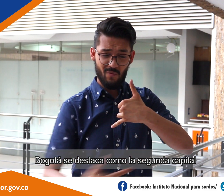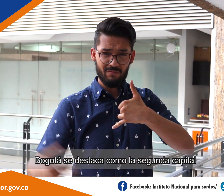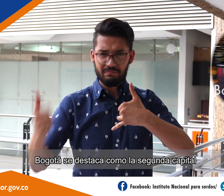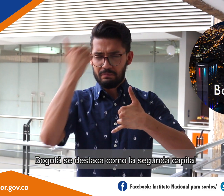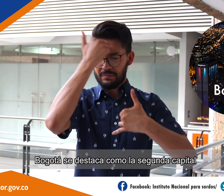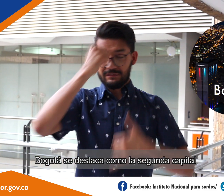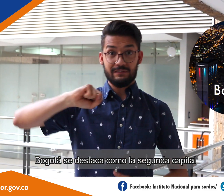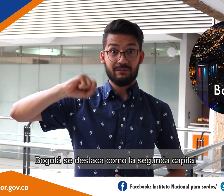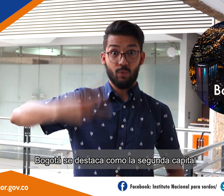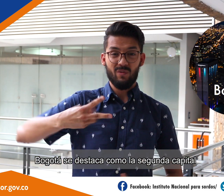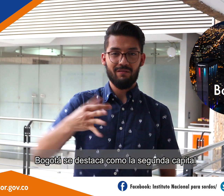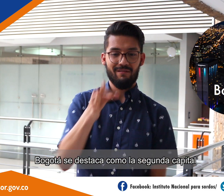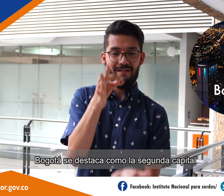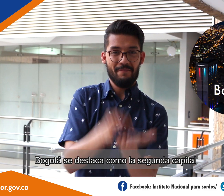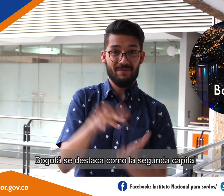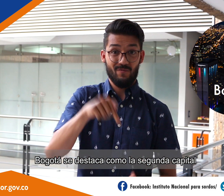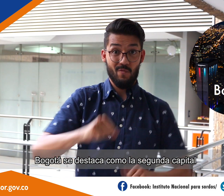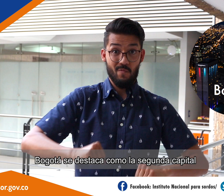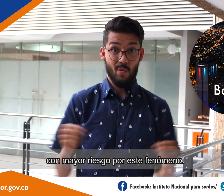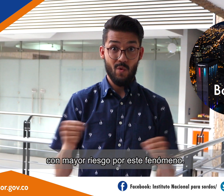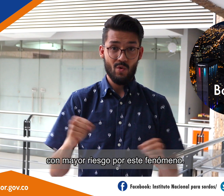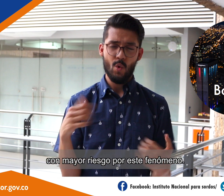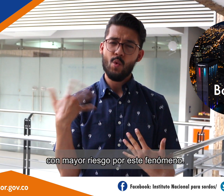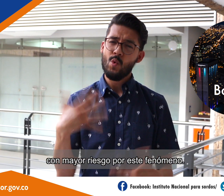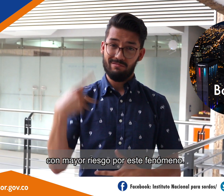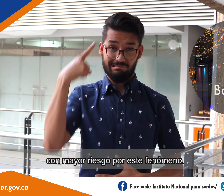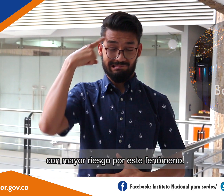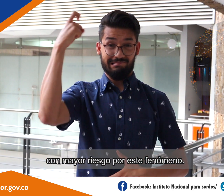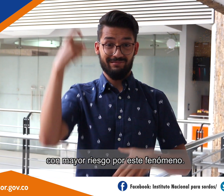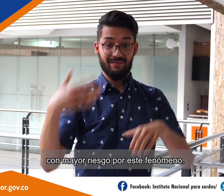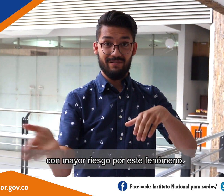Bogotá se destaca como la segunda capital con mayor riesgo por este fenómeno.